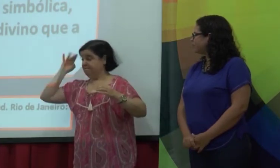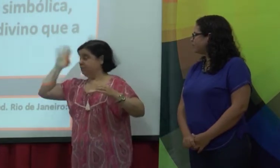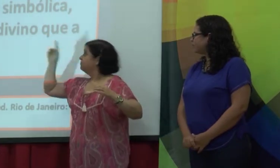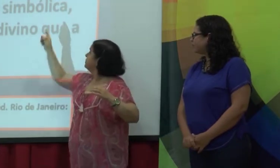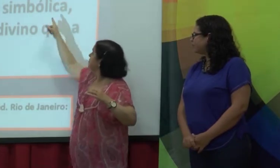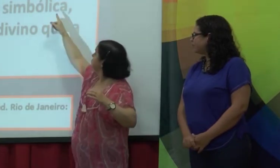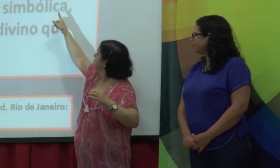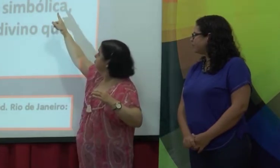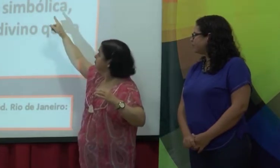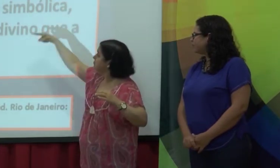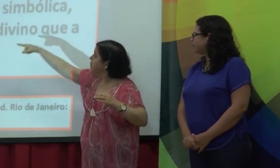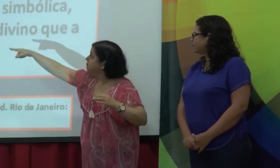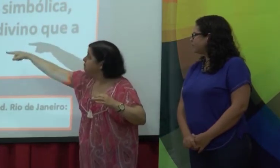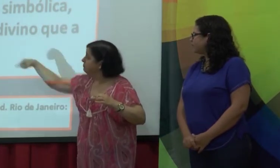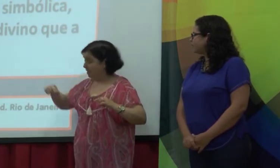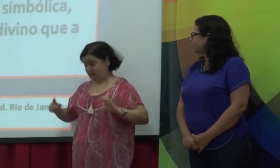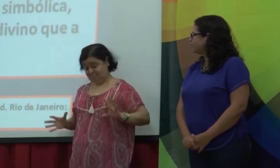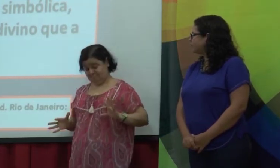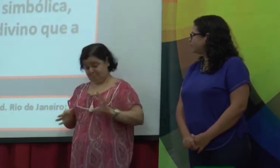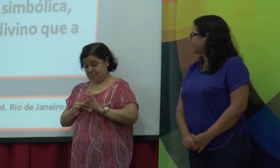filosofia,